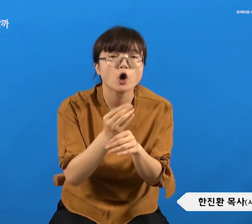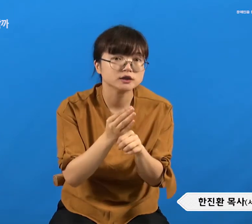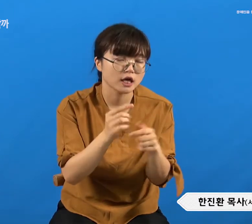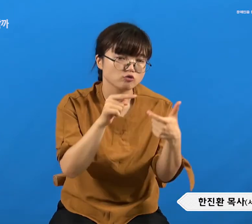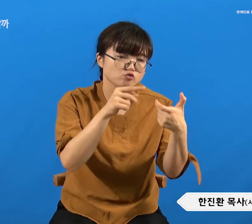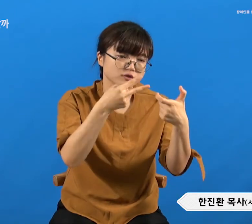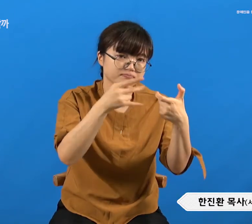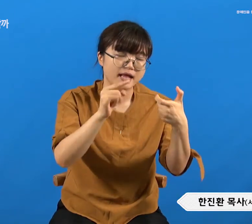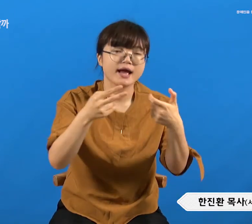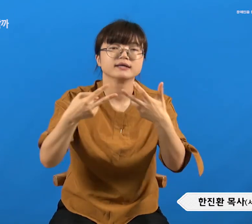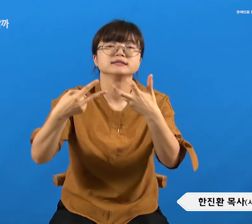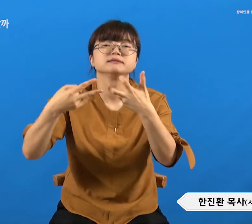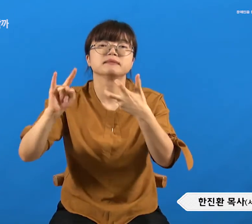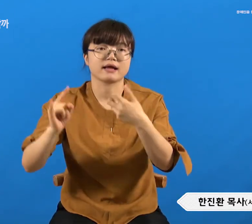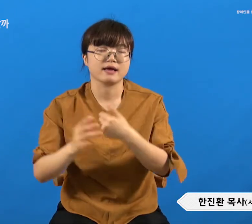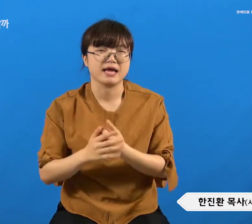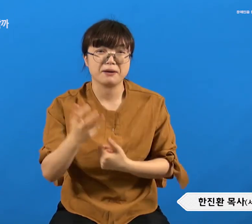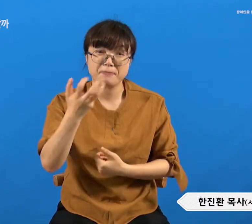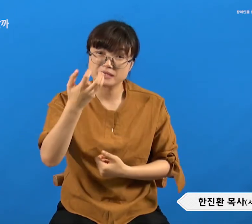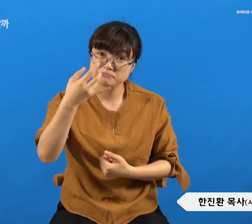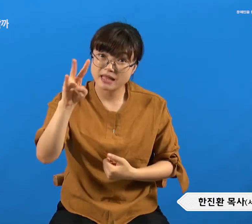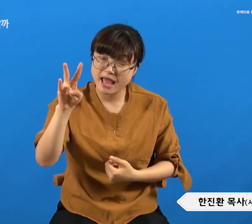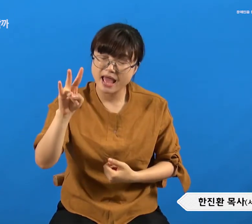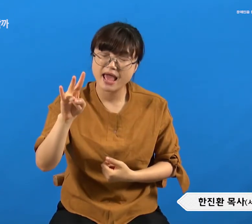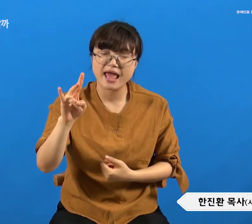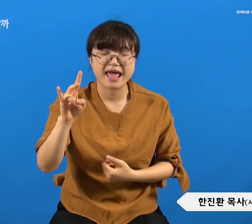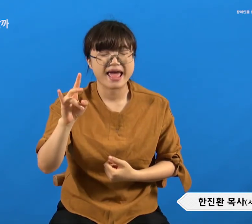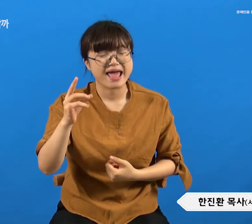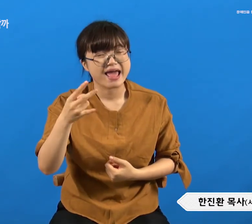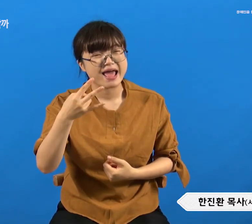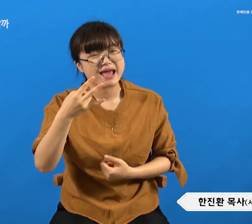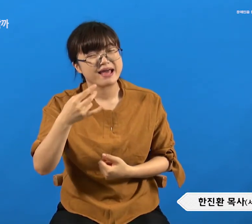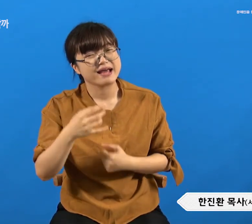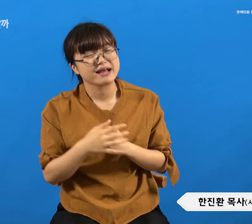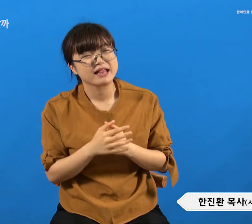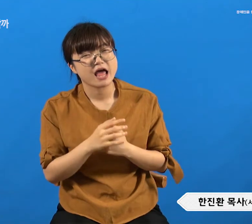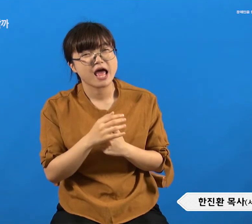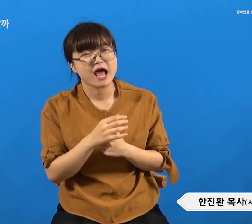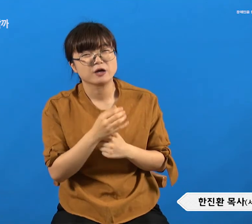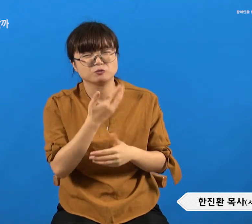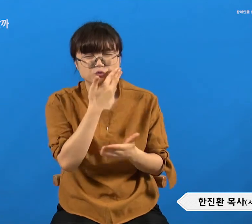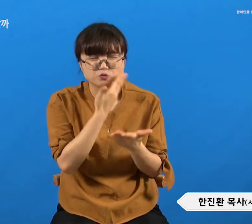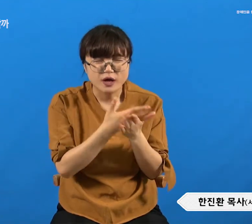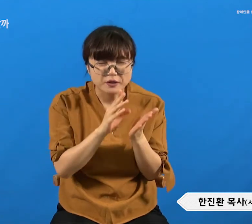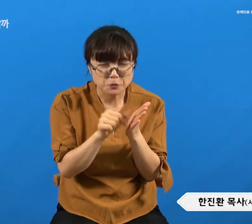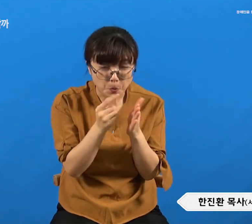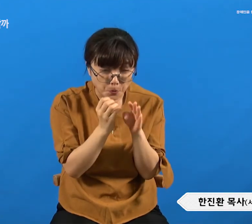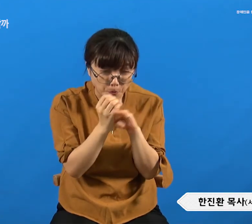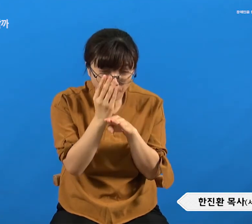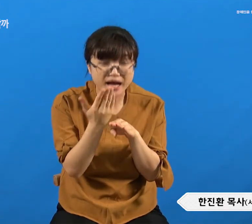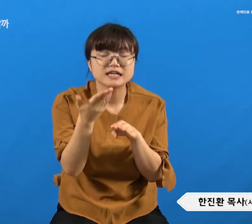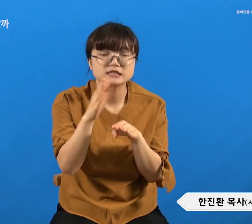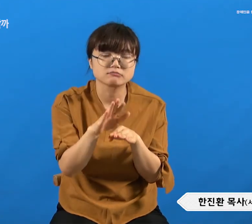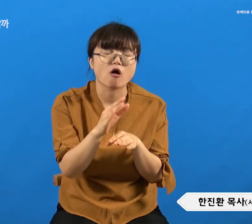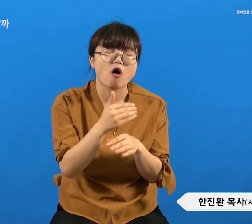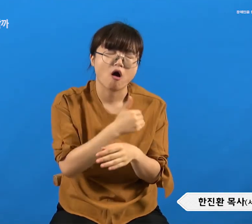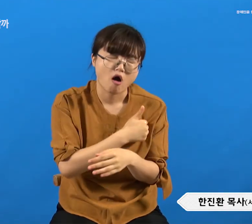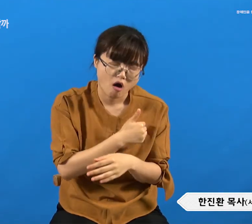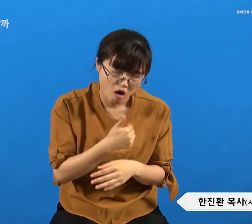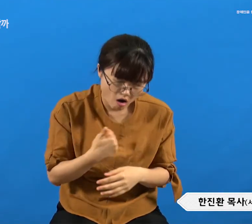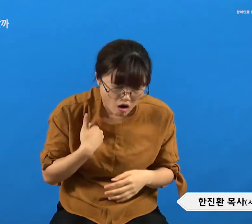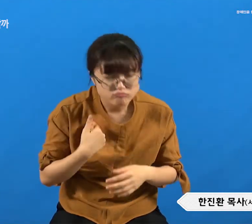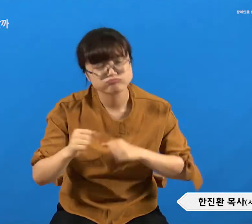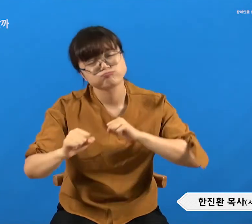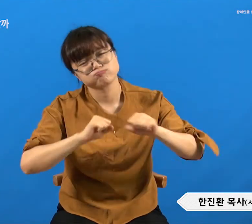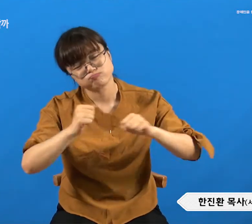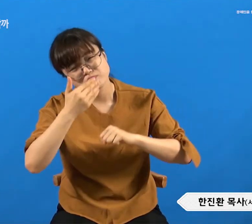그때입니다. 80대는 황금기는 조금 지났다고 할 수 있겠지만은 그래도 얼마든지